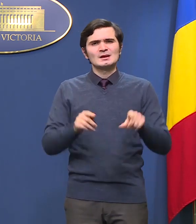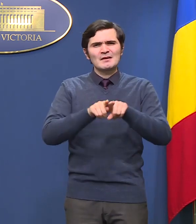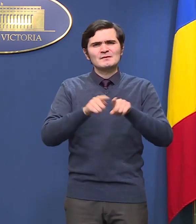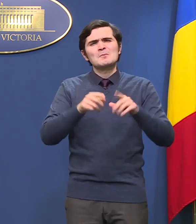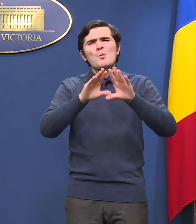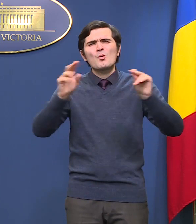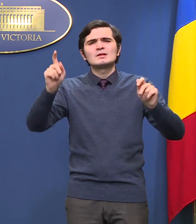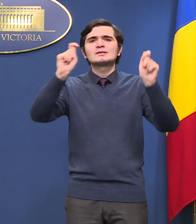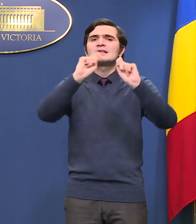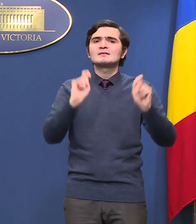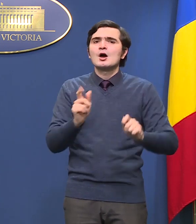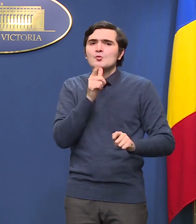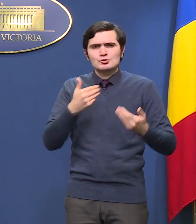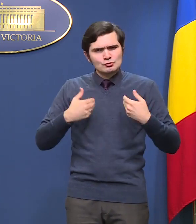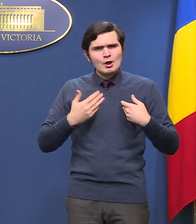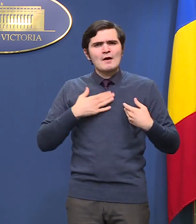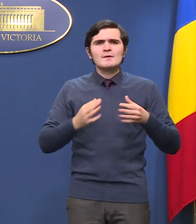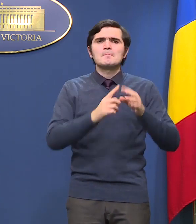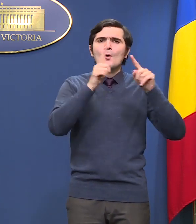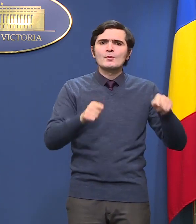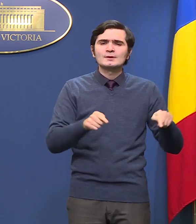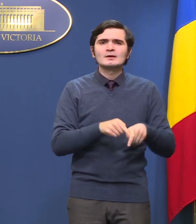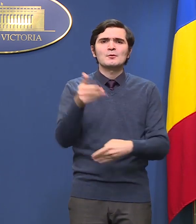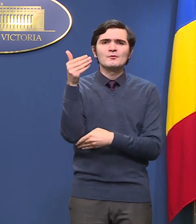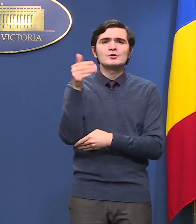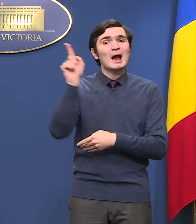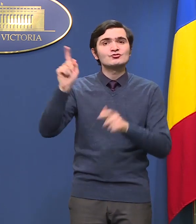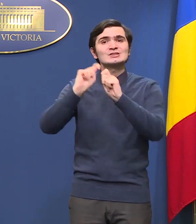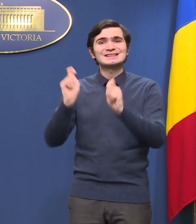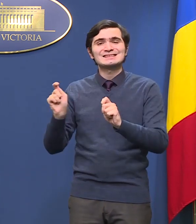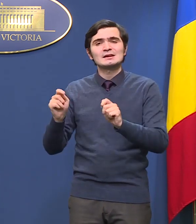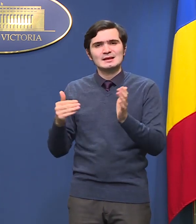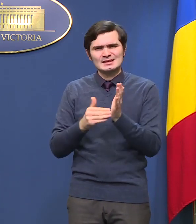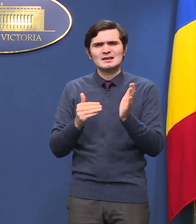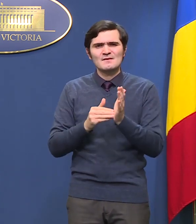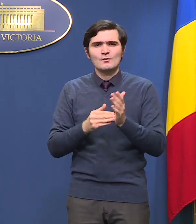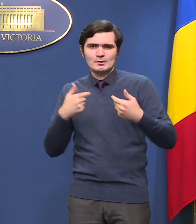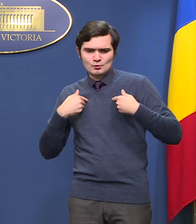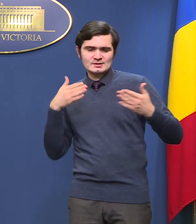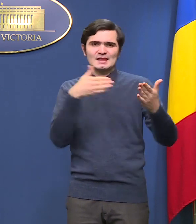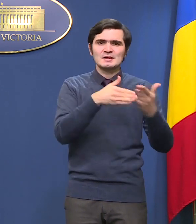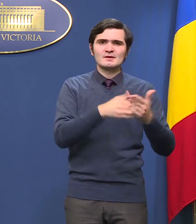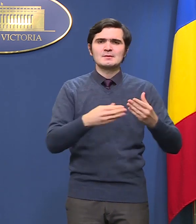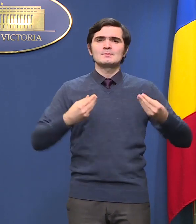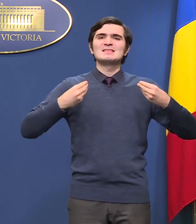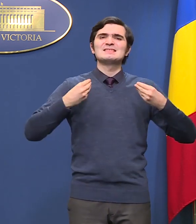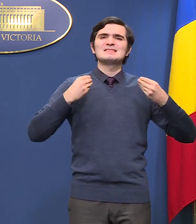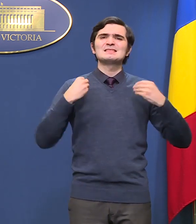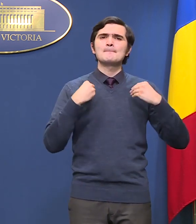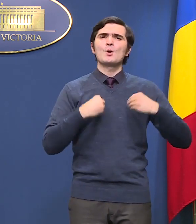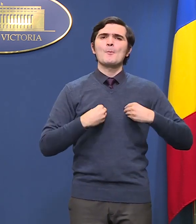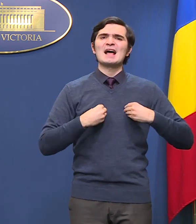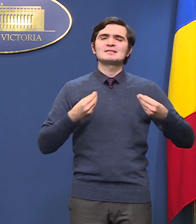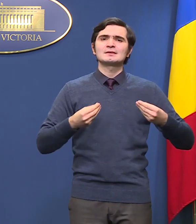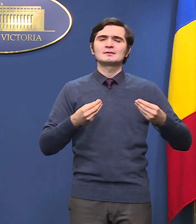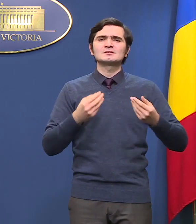în care avem contracte cu companii, este necesar să intervenim la nivel diplomatic, să folosim toate pârghiile pe care le avem